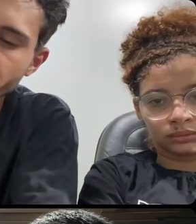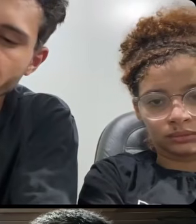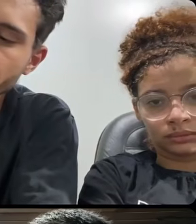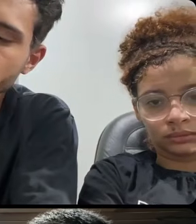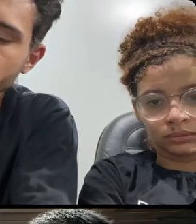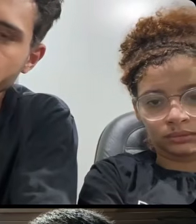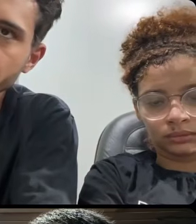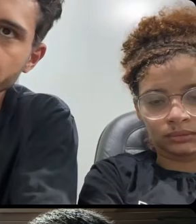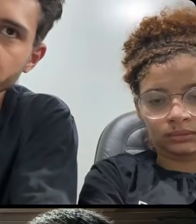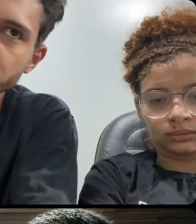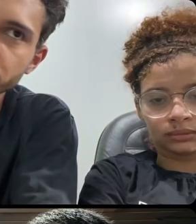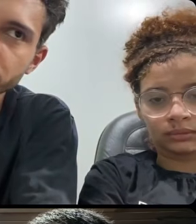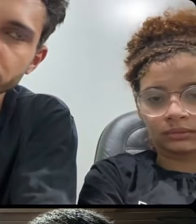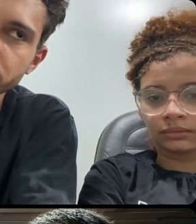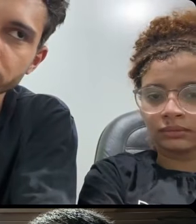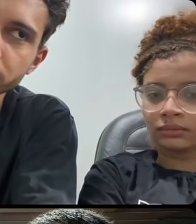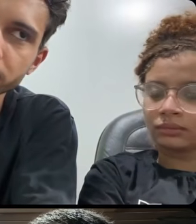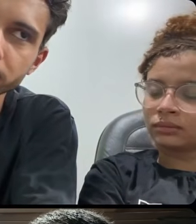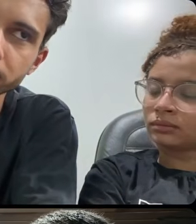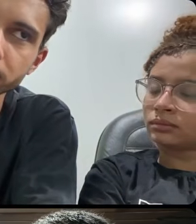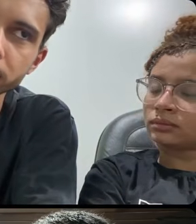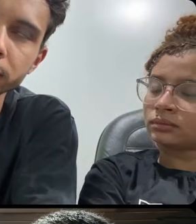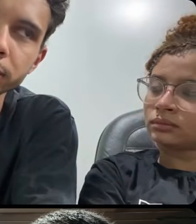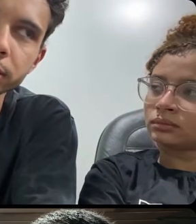Amém. É